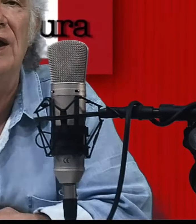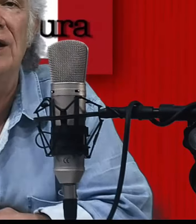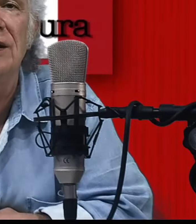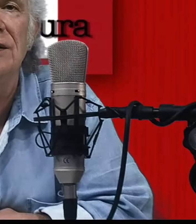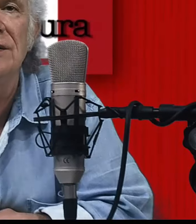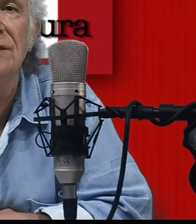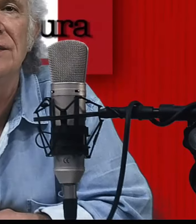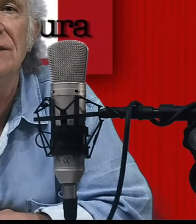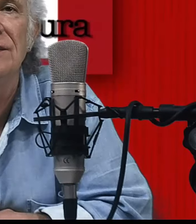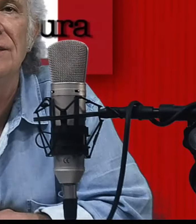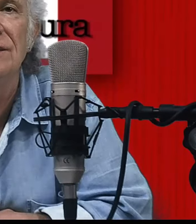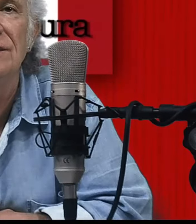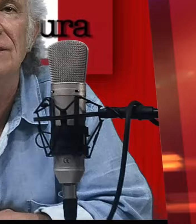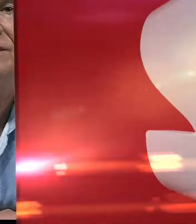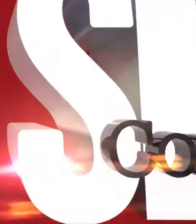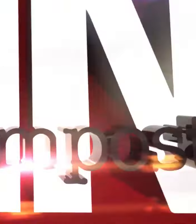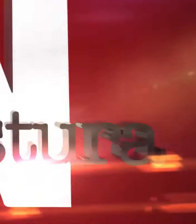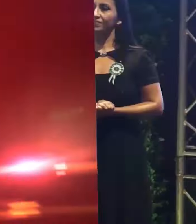discurso, dale.